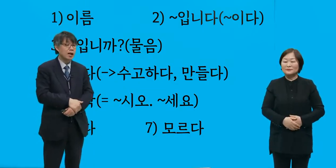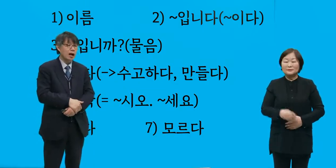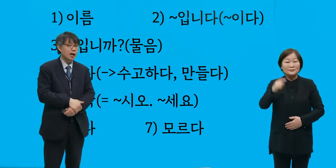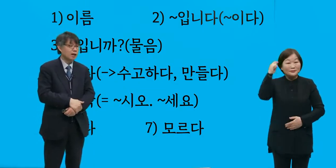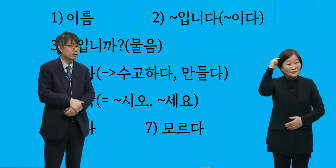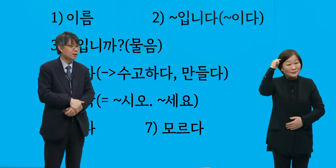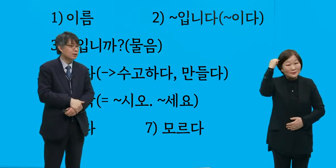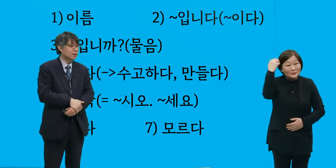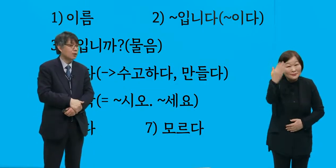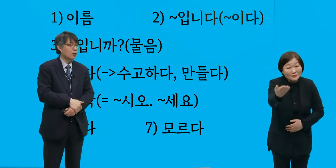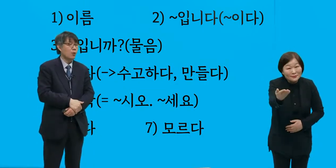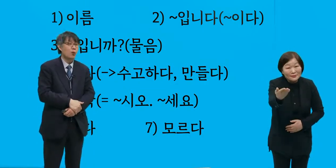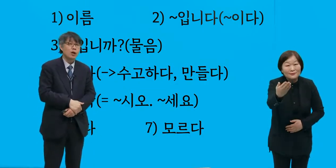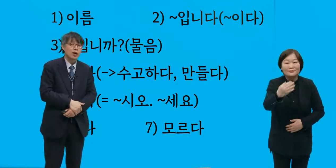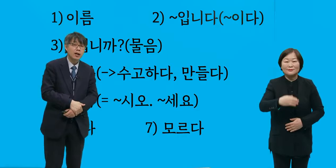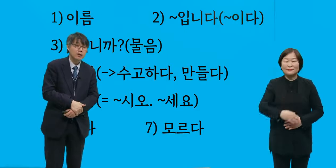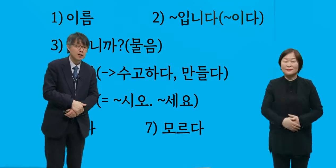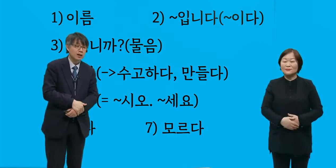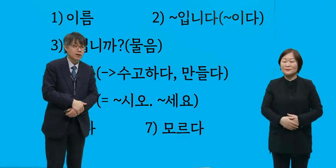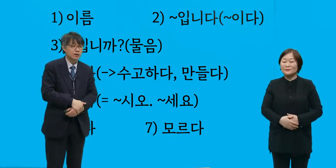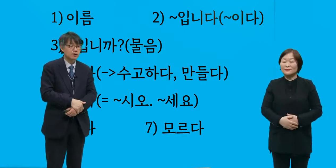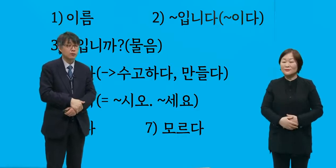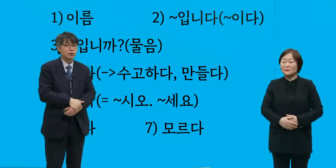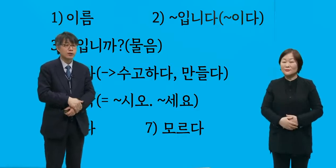입니까? 원래 이제 수어는